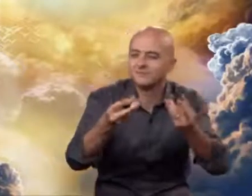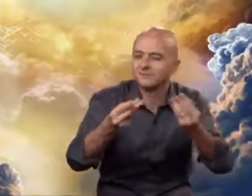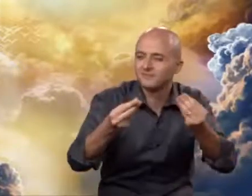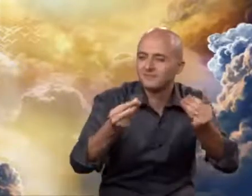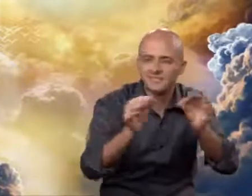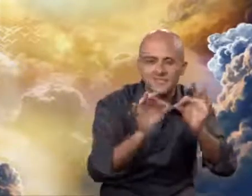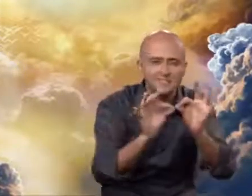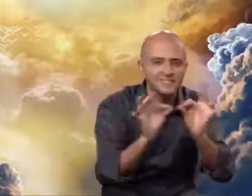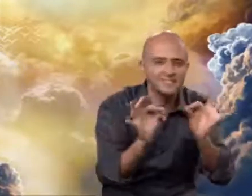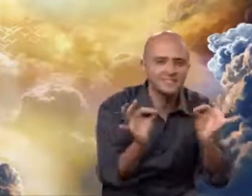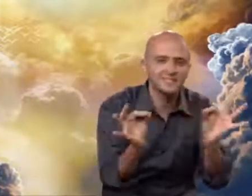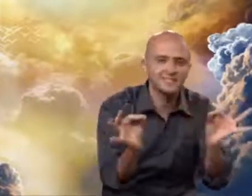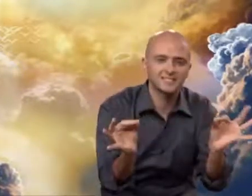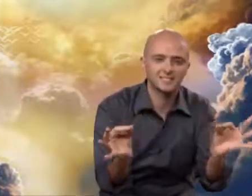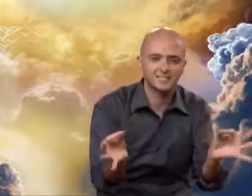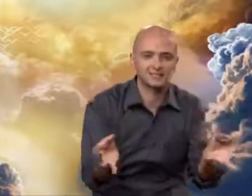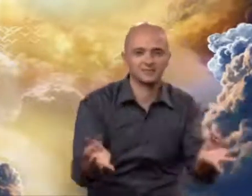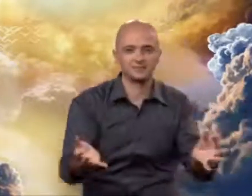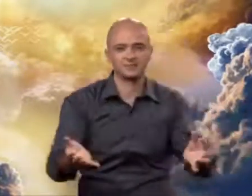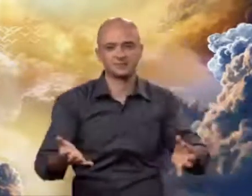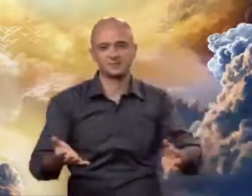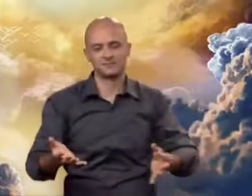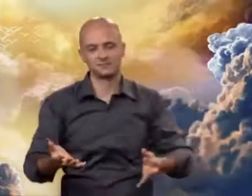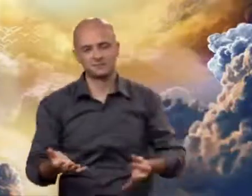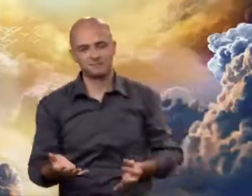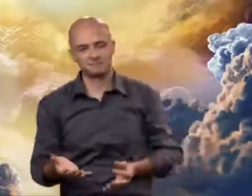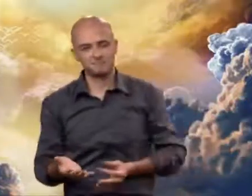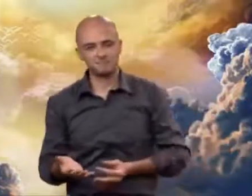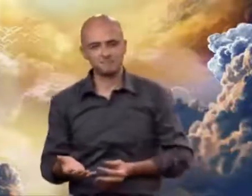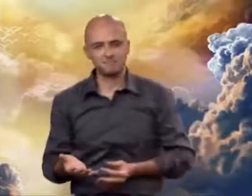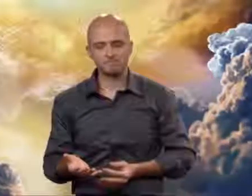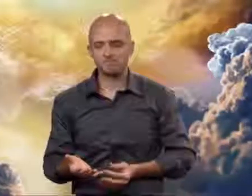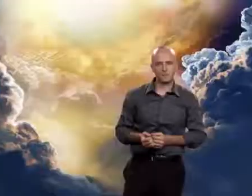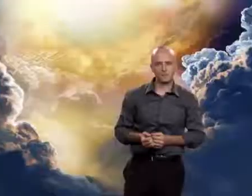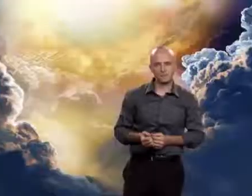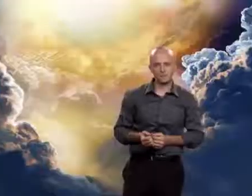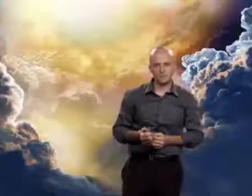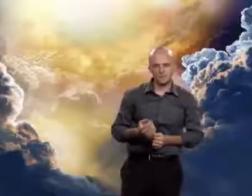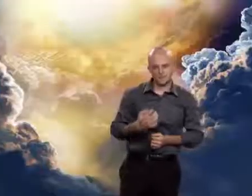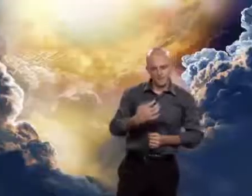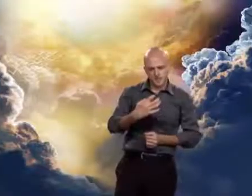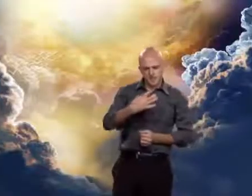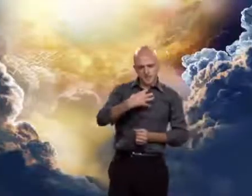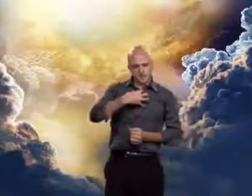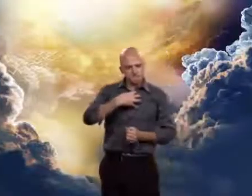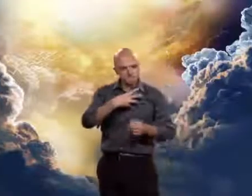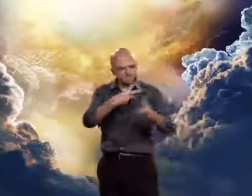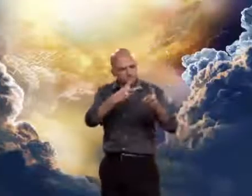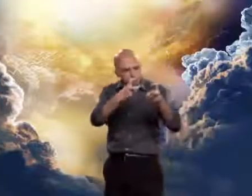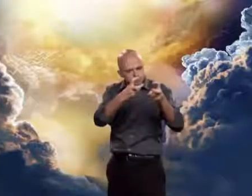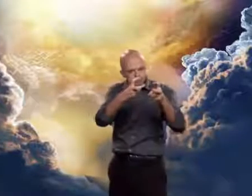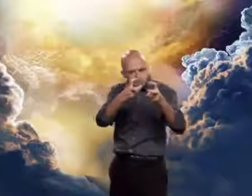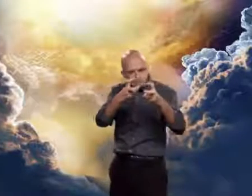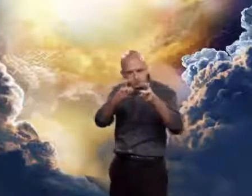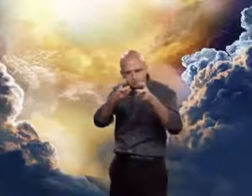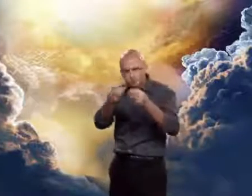Deus, entretanto, é rebaixado a um frágil sentimentalismo. A reprovação que Deus faz ao pecado,